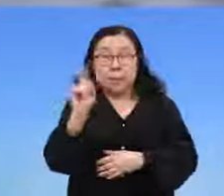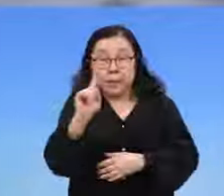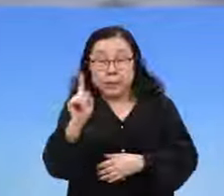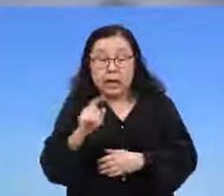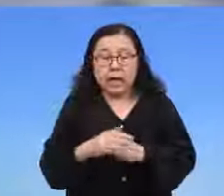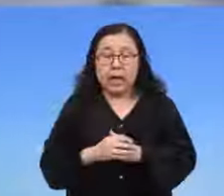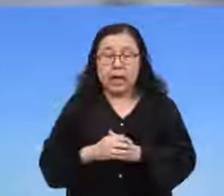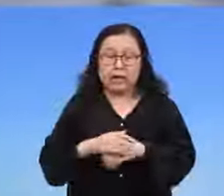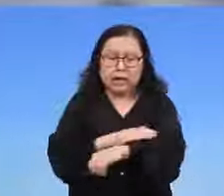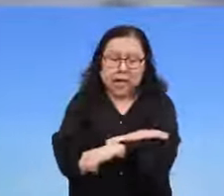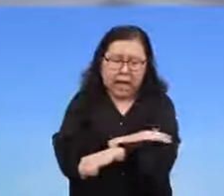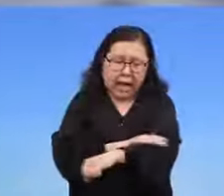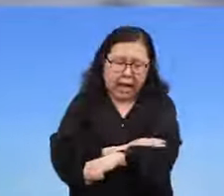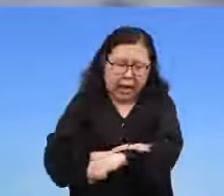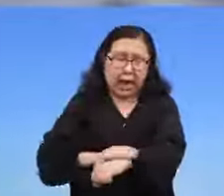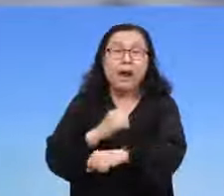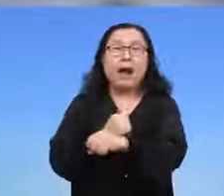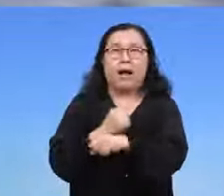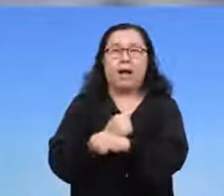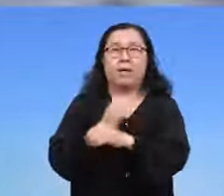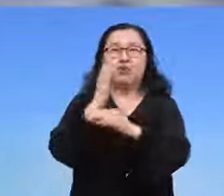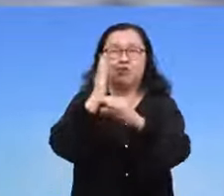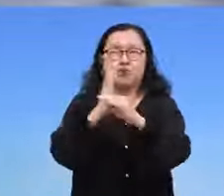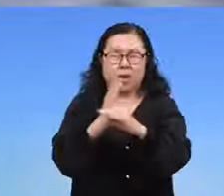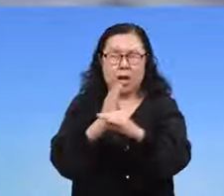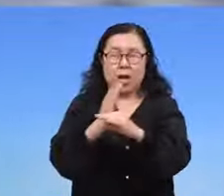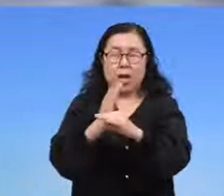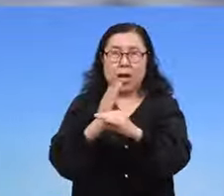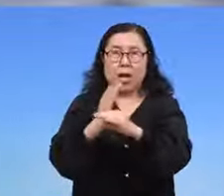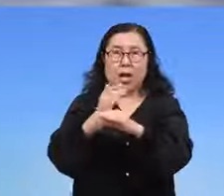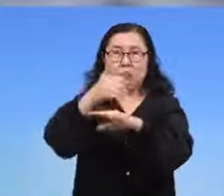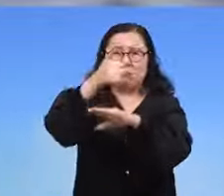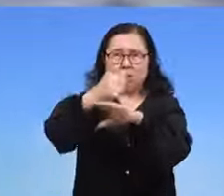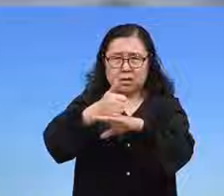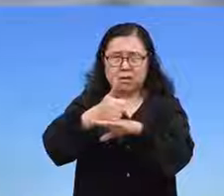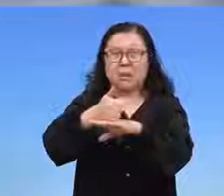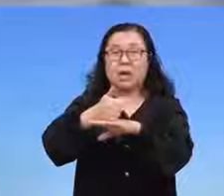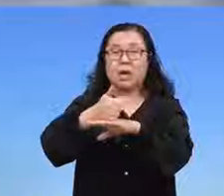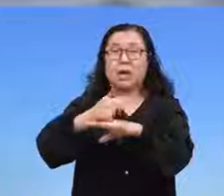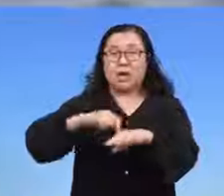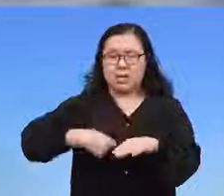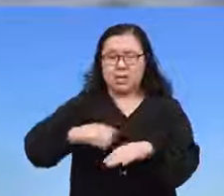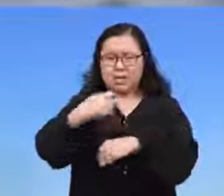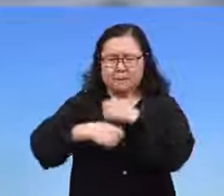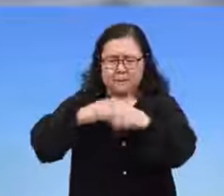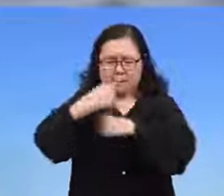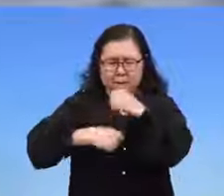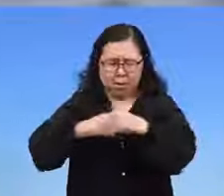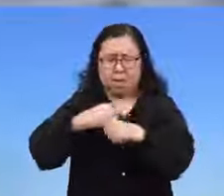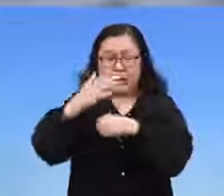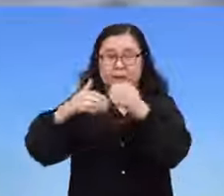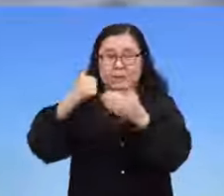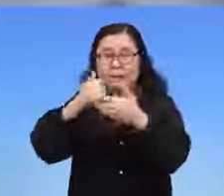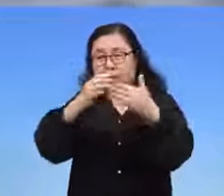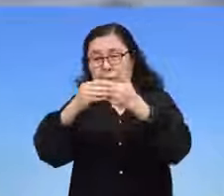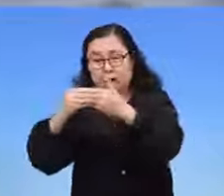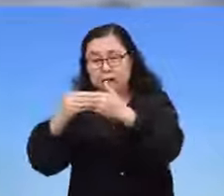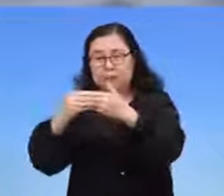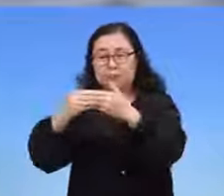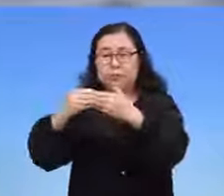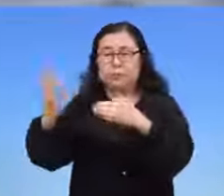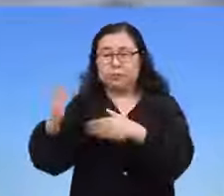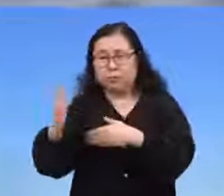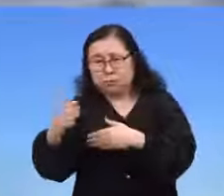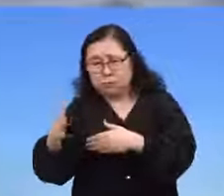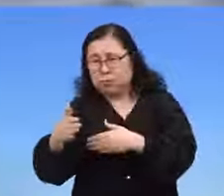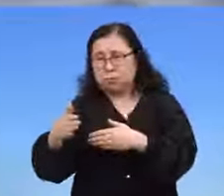나가다가 동방 박사들처럼요, 잘 나가다가 끝에 그냥 자기 생각으로 하나님의 인도하심을 받지